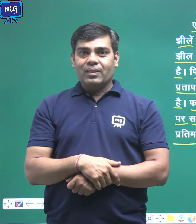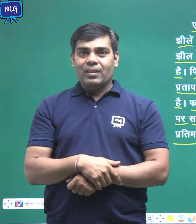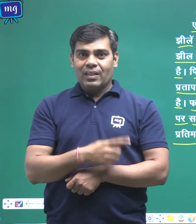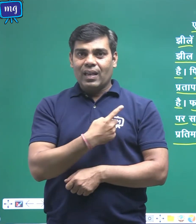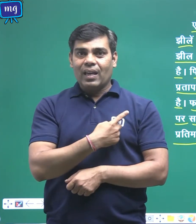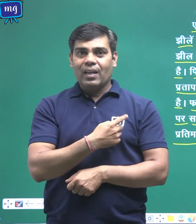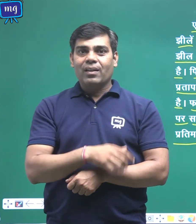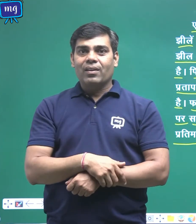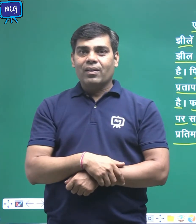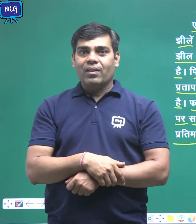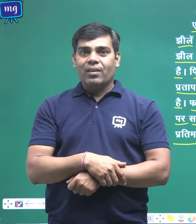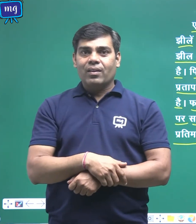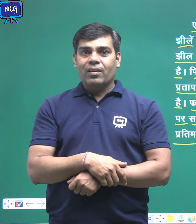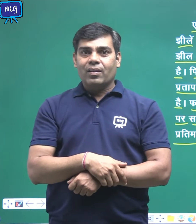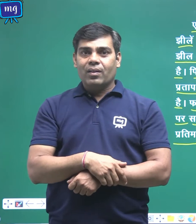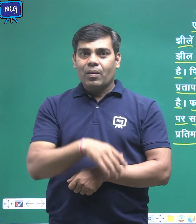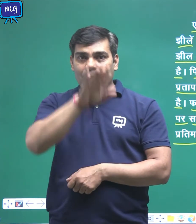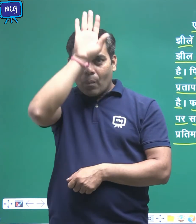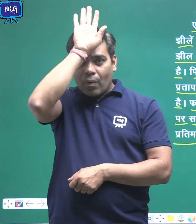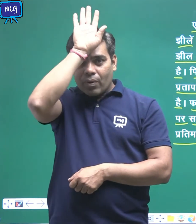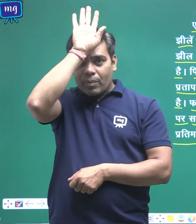ये महाराणा प्रताप की